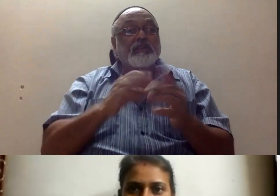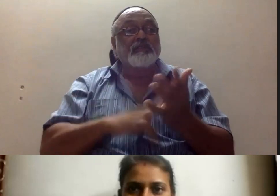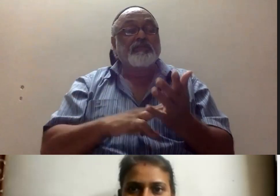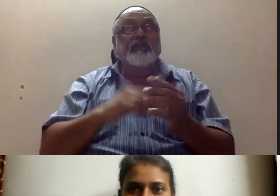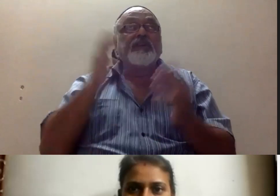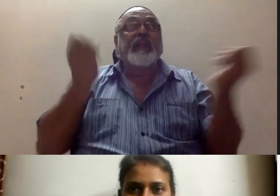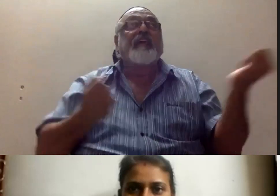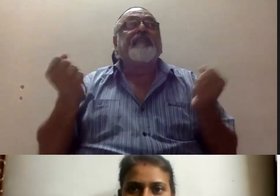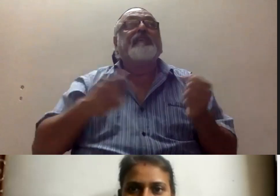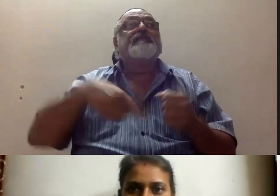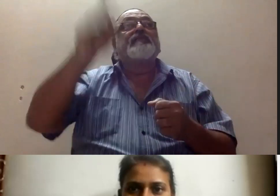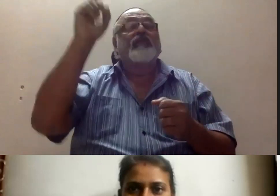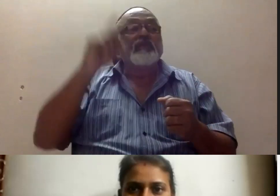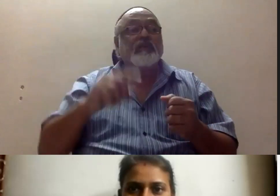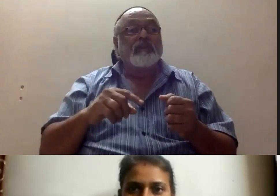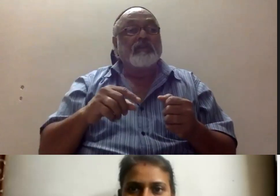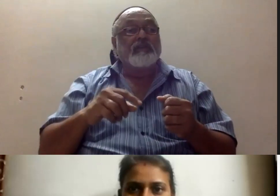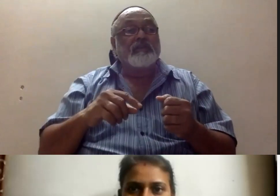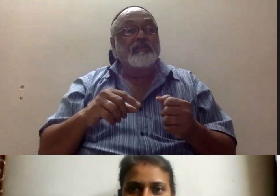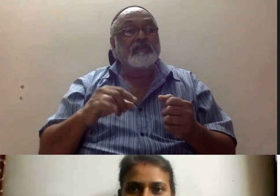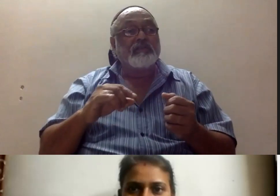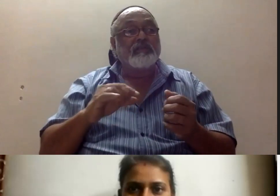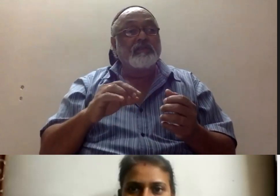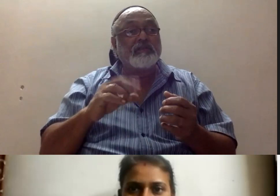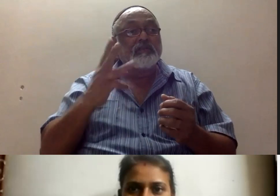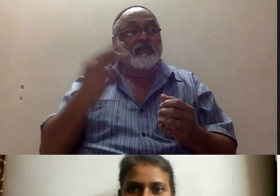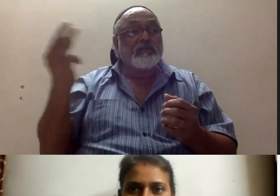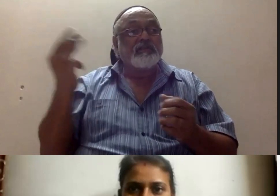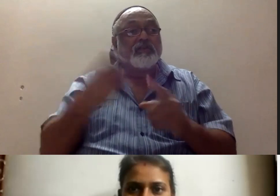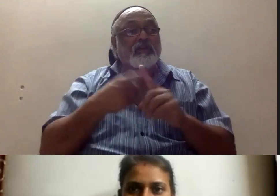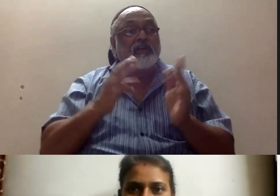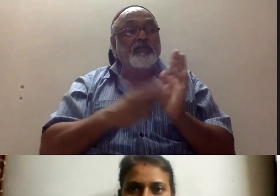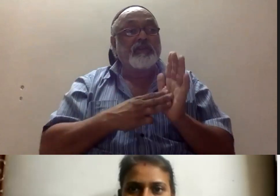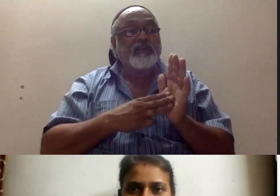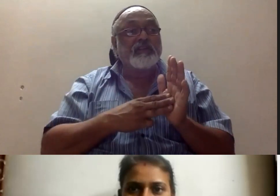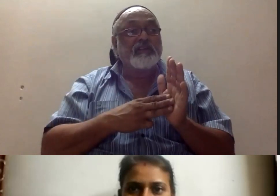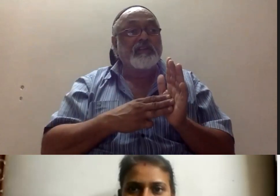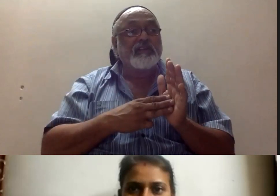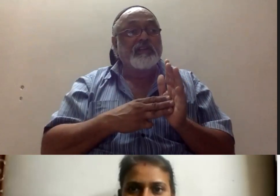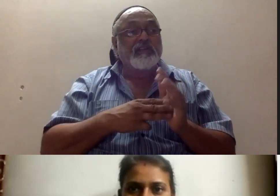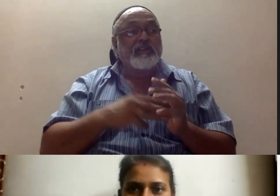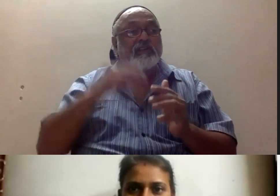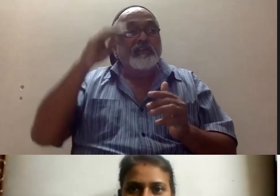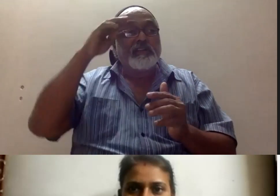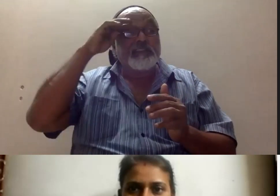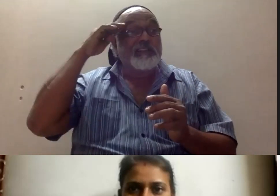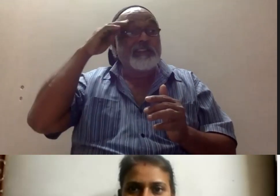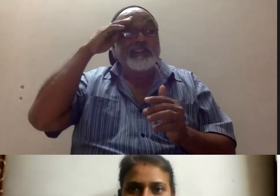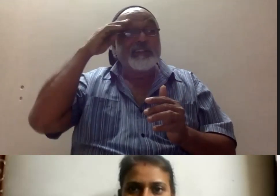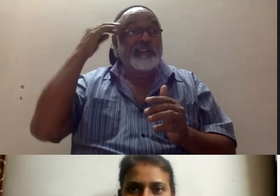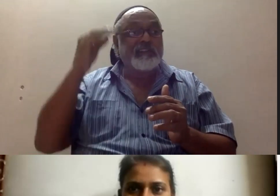हो, और वो कितना किलोमीटर था सूरज, आई थिंक 300 किलोमीटर और समथिंग, 2500 किलोमीटर,